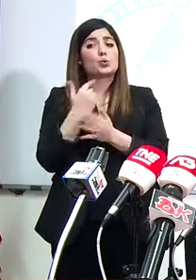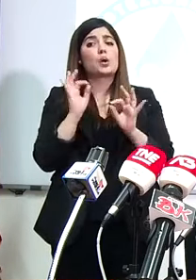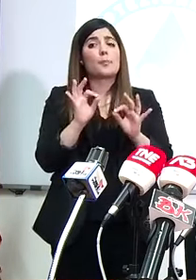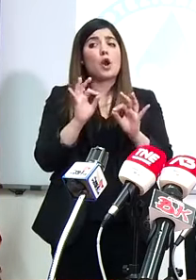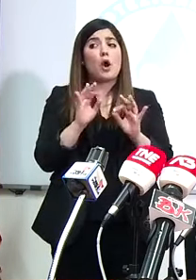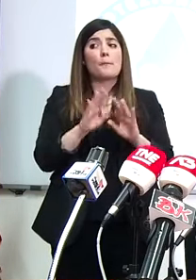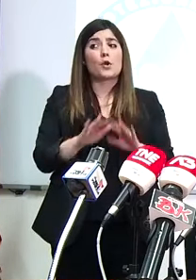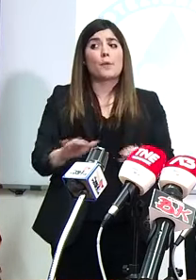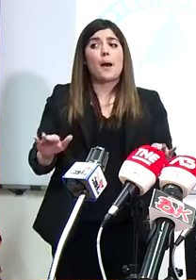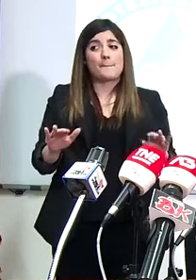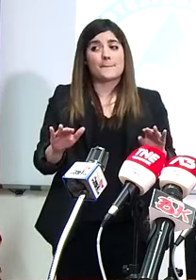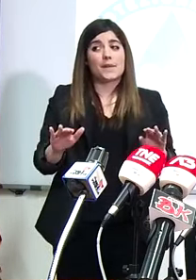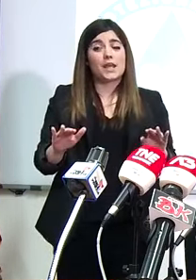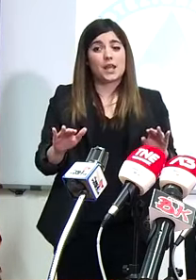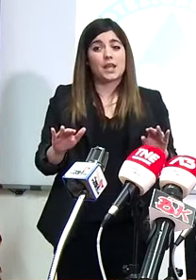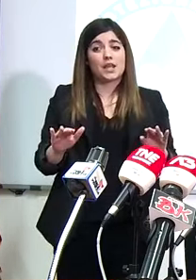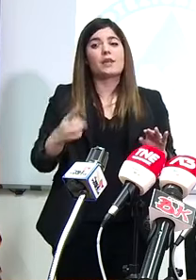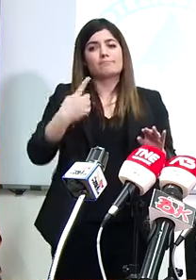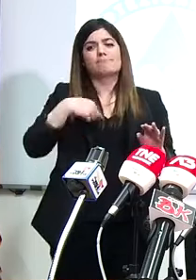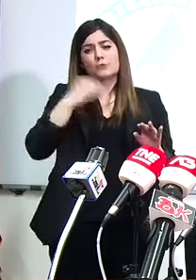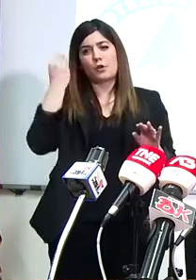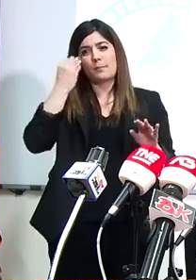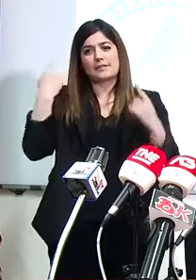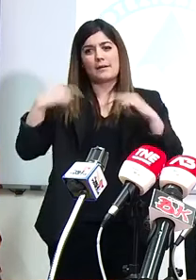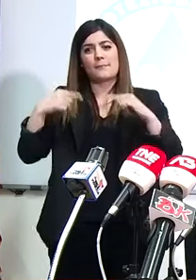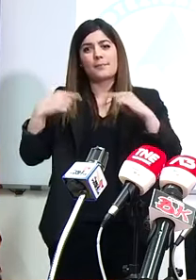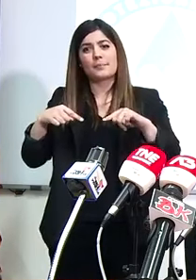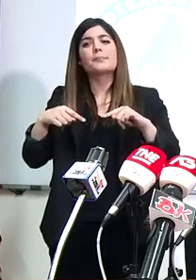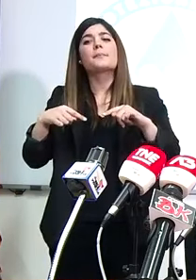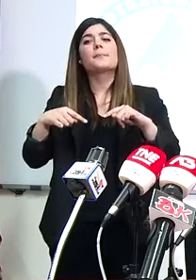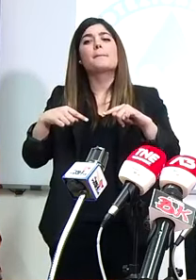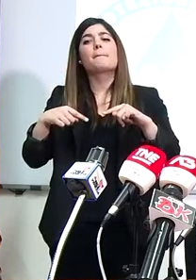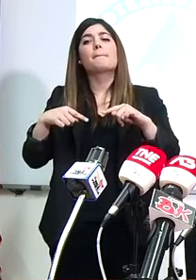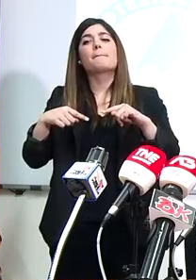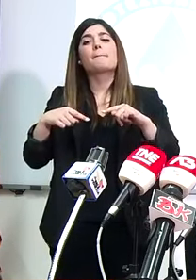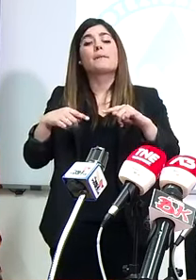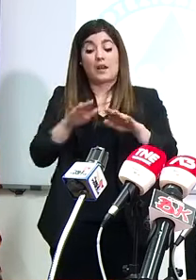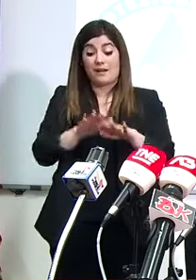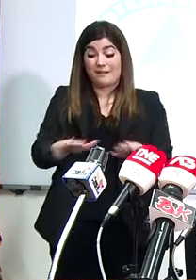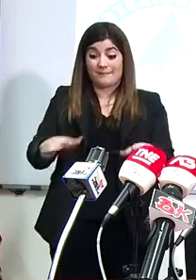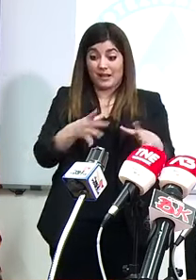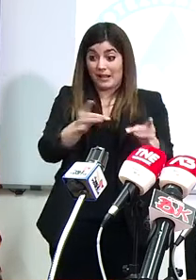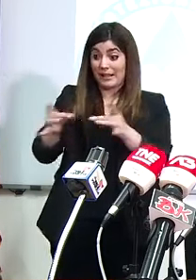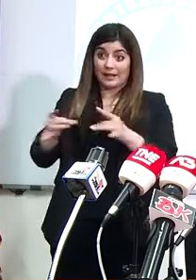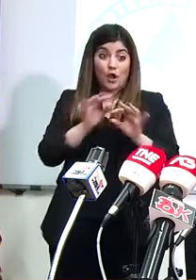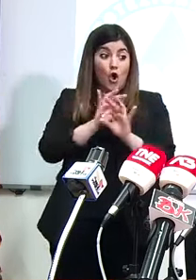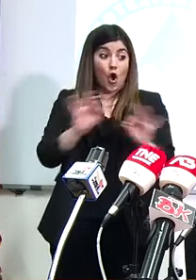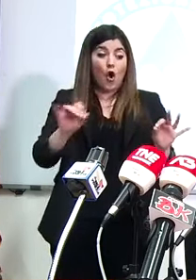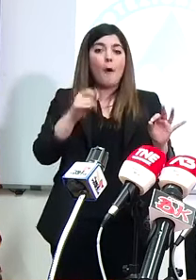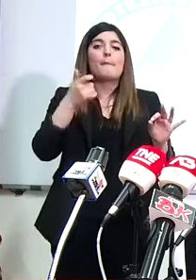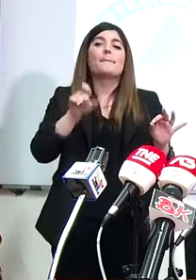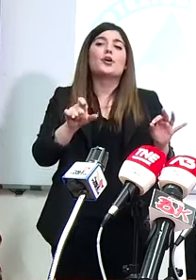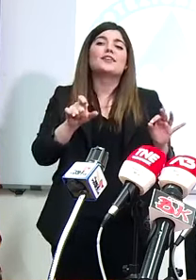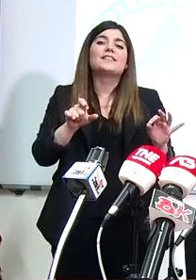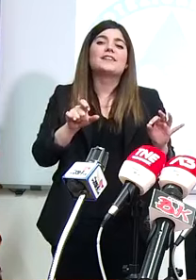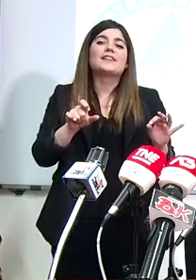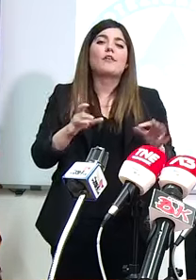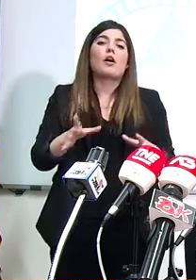quella volta avevamo ipotizzato non fossero non si fossero conteggiati perché l'avevano preso magari prima